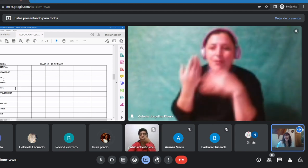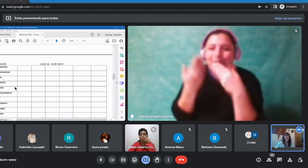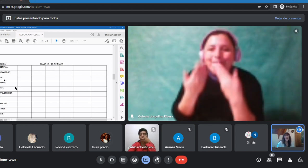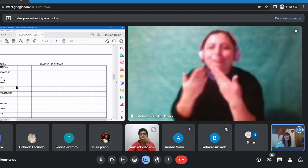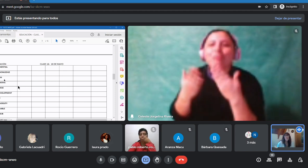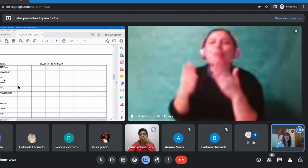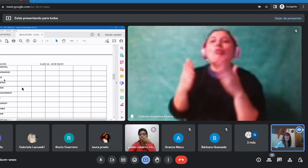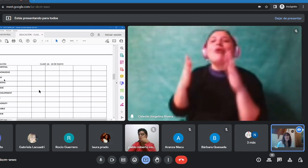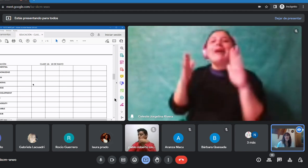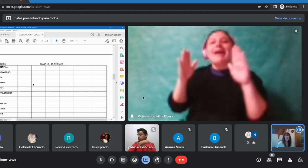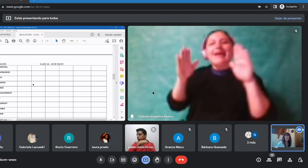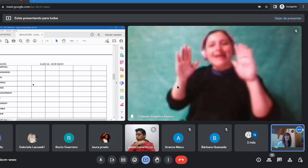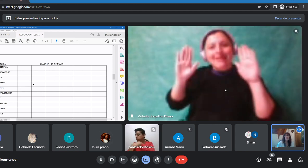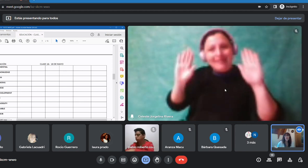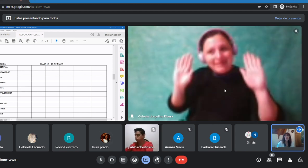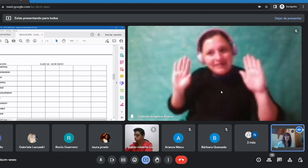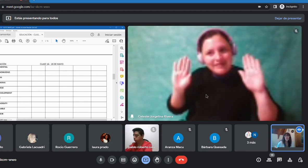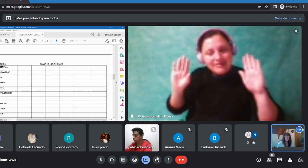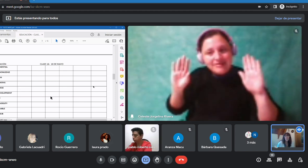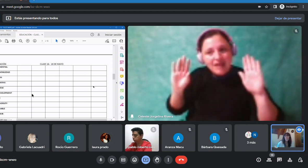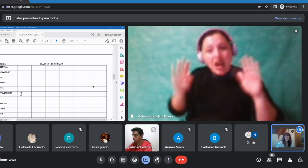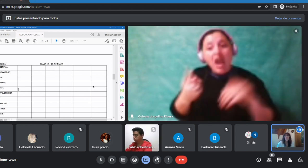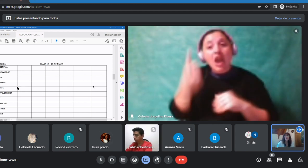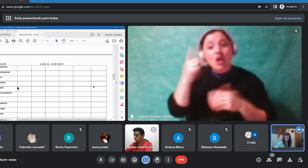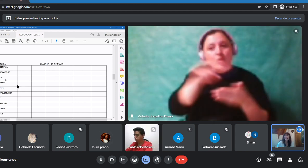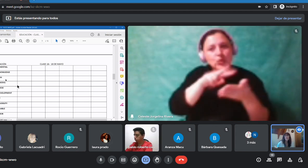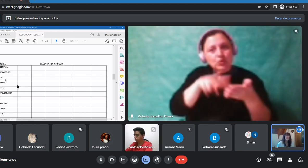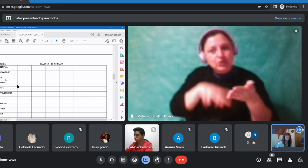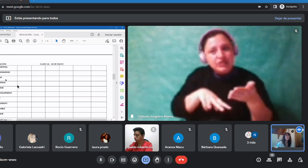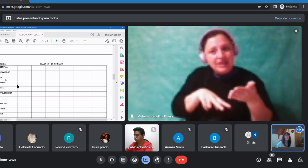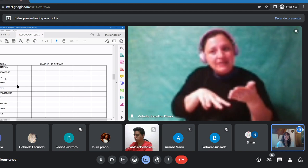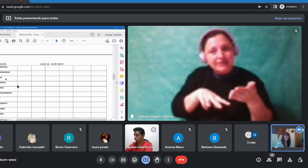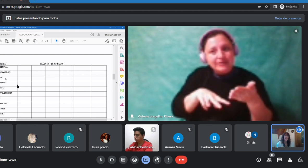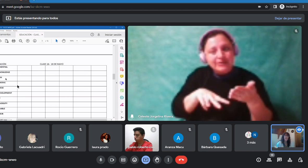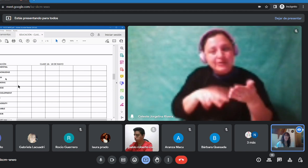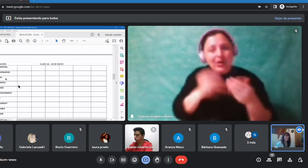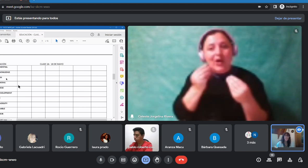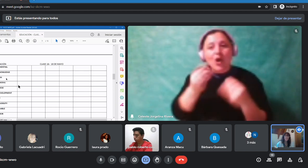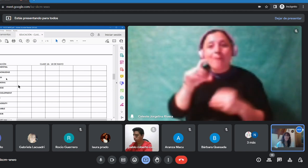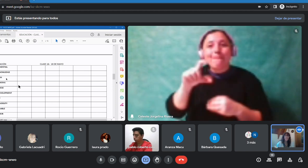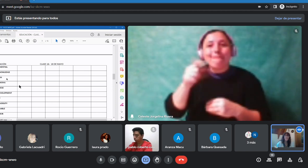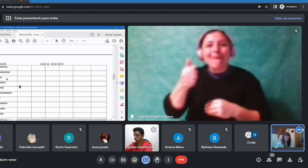que acá no va a aparecer en los textos que nosotros vemos, pero can también es una lata.